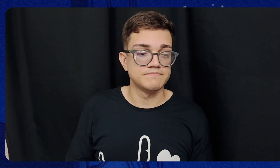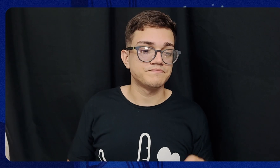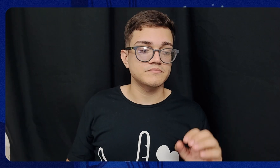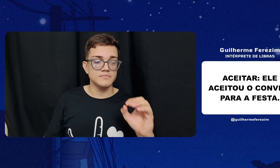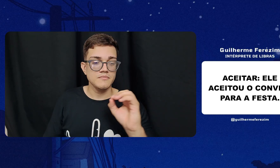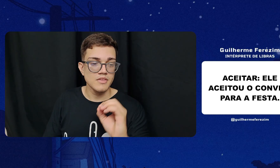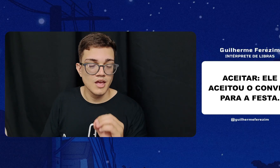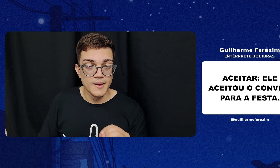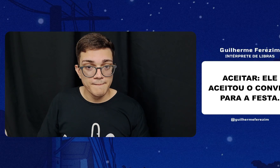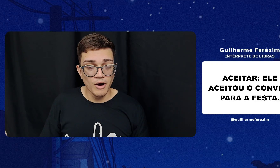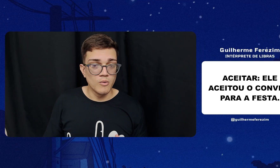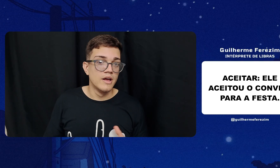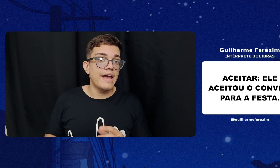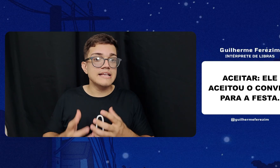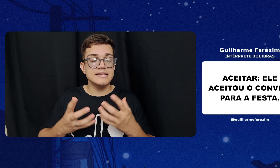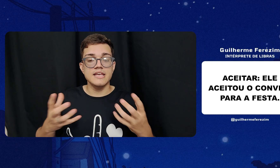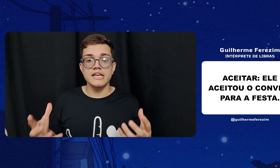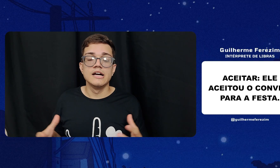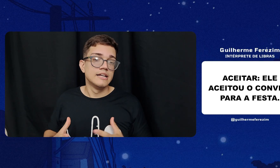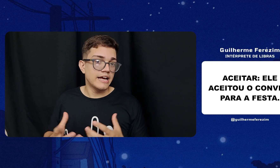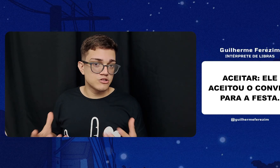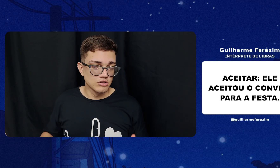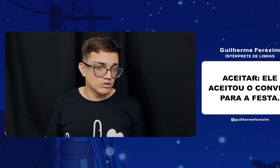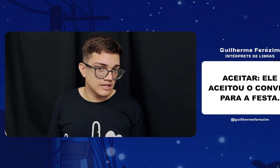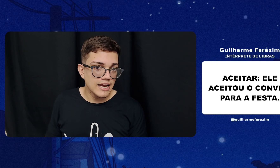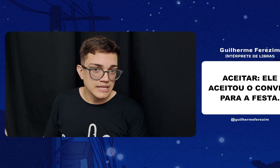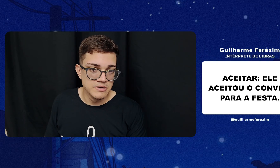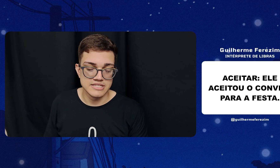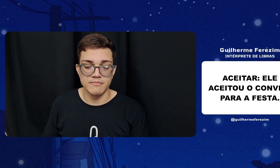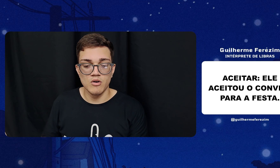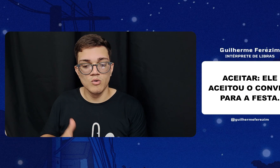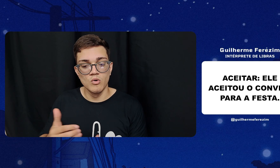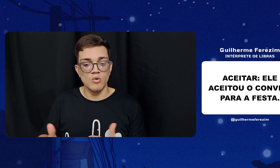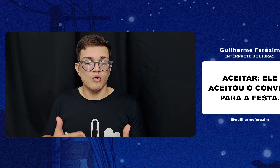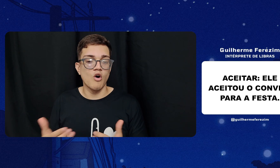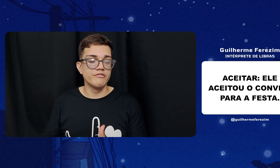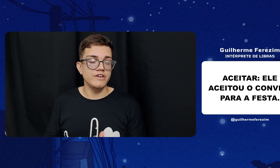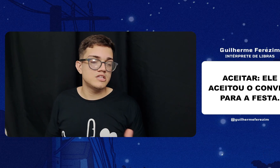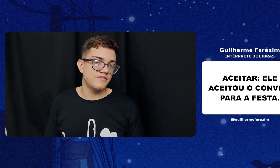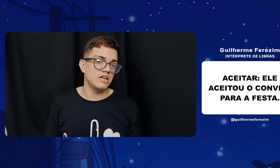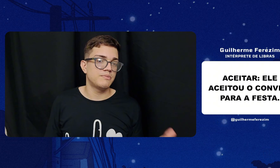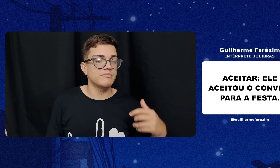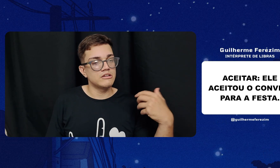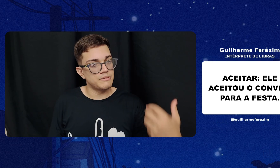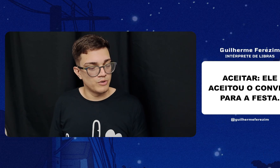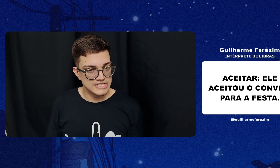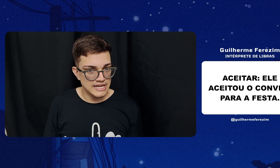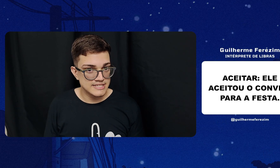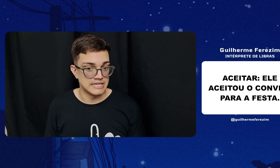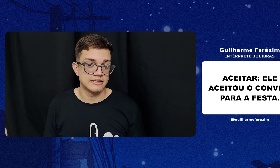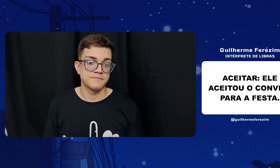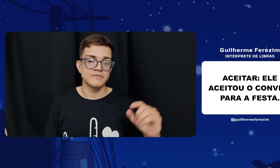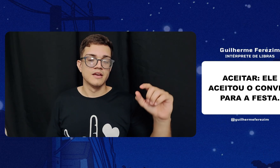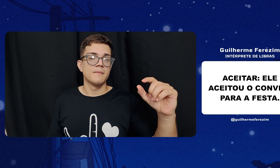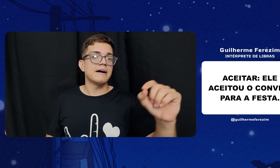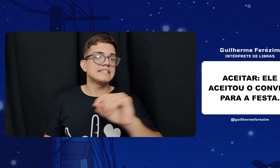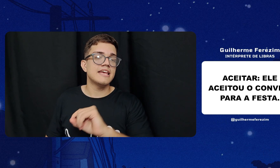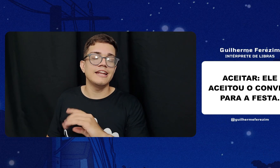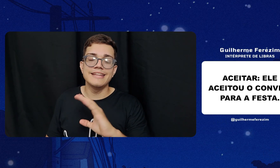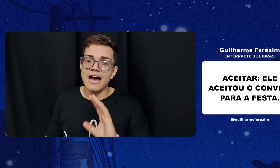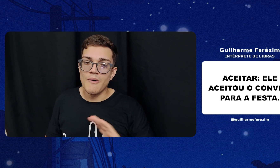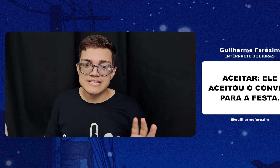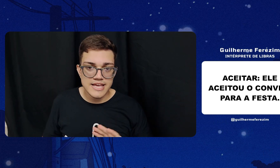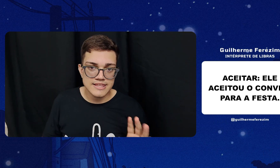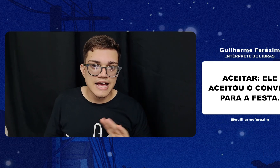desce. Bom, essa seria na estrutura da Libras, tá bom? O convite viria primeiro, depois ele aceita. Mas